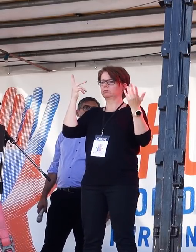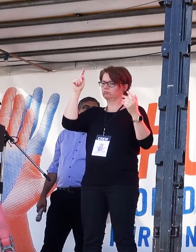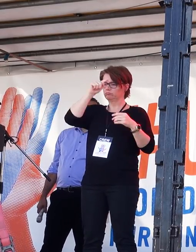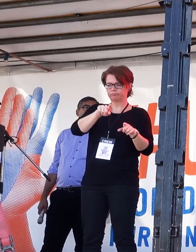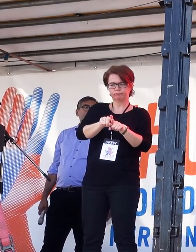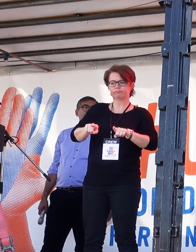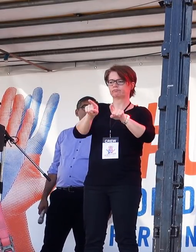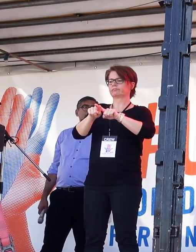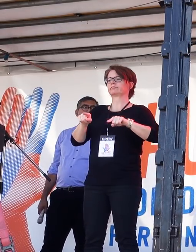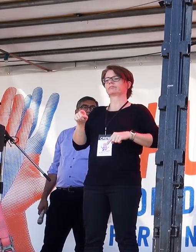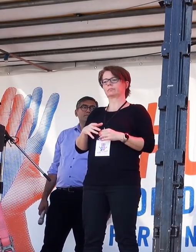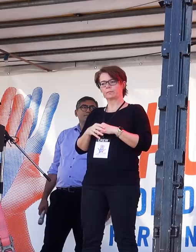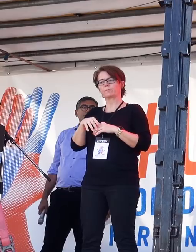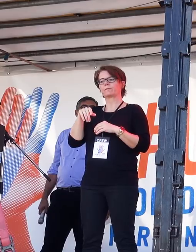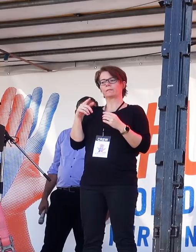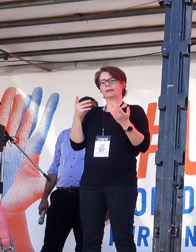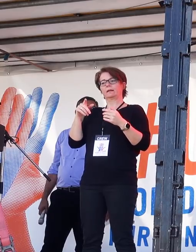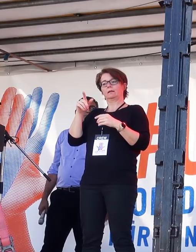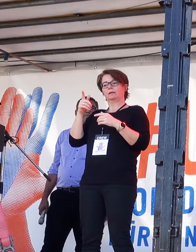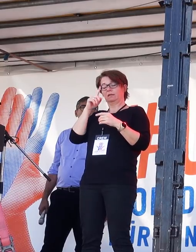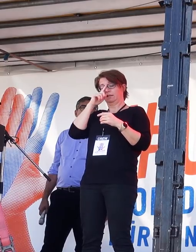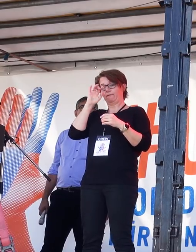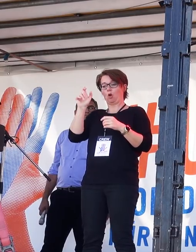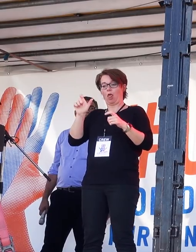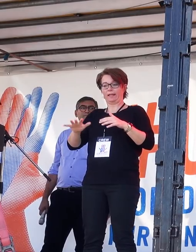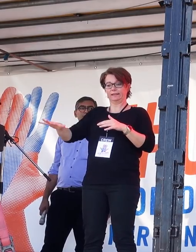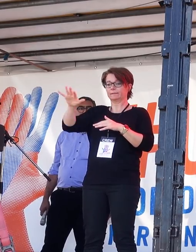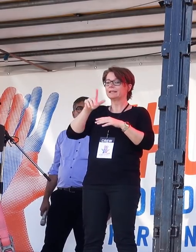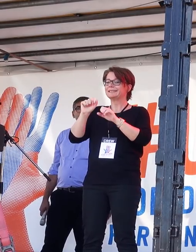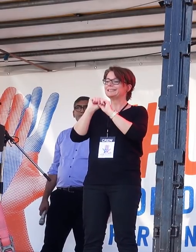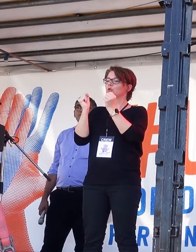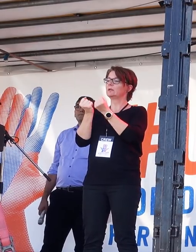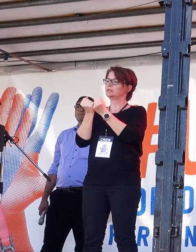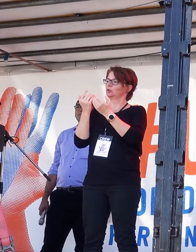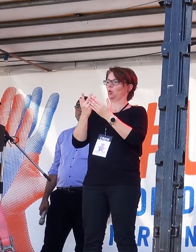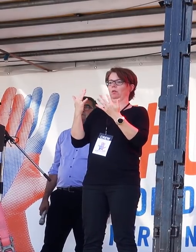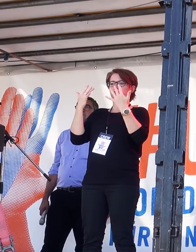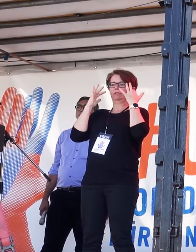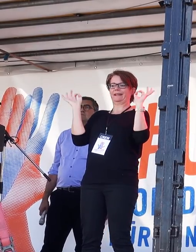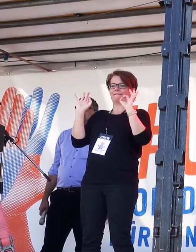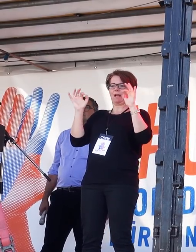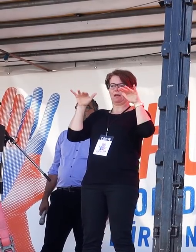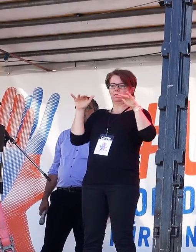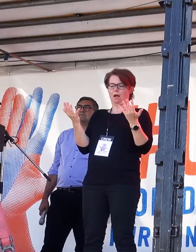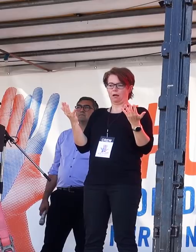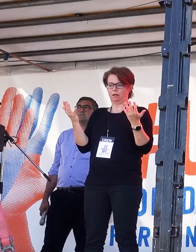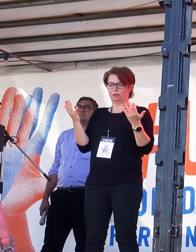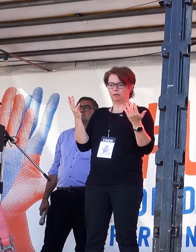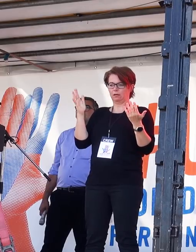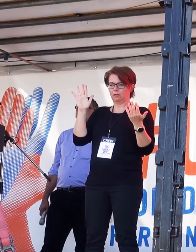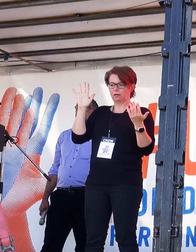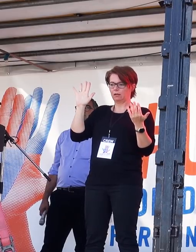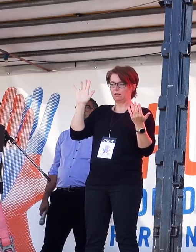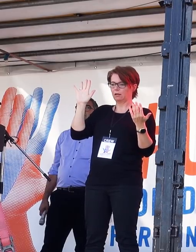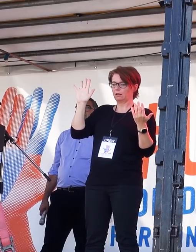unter prekären Bedingungen in ostdeutschen Kleinstädten und ländlichen Regionen für Demokratie streiten. Jetzt ist diese Zeit